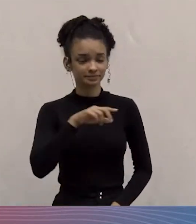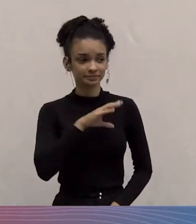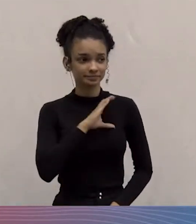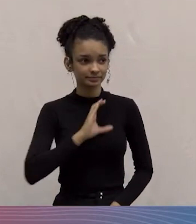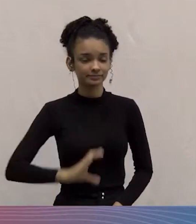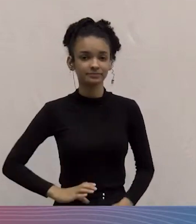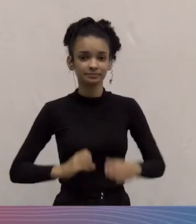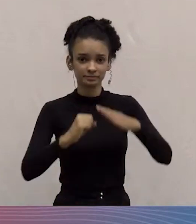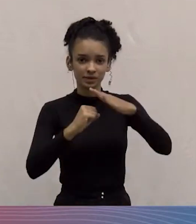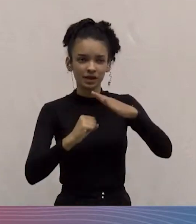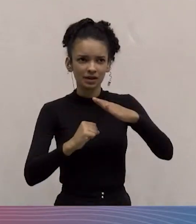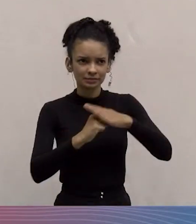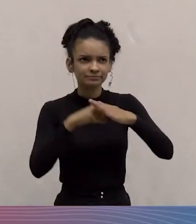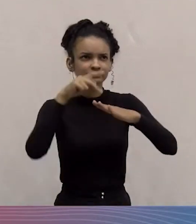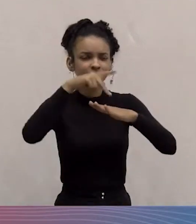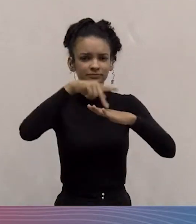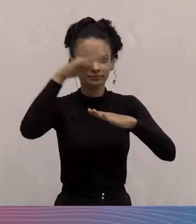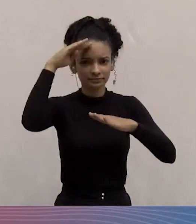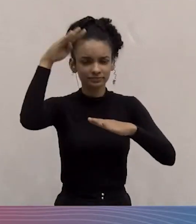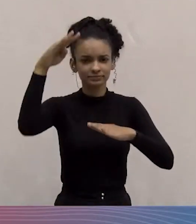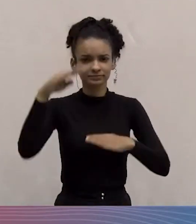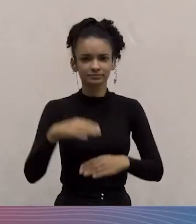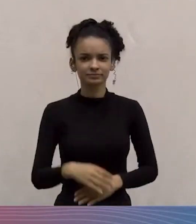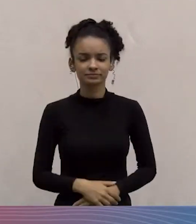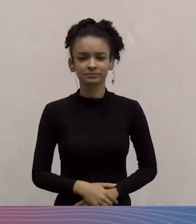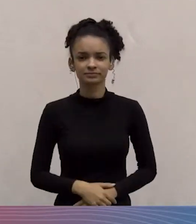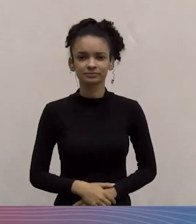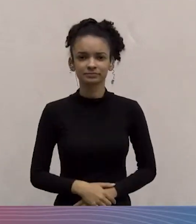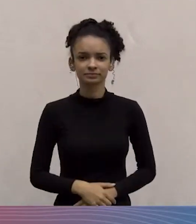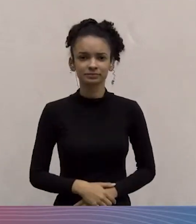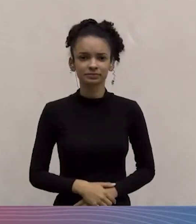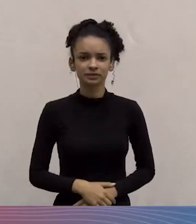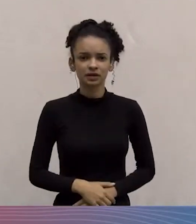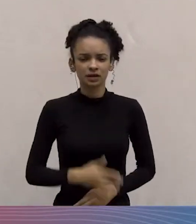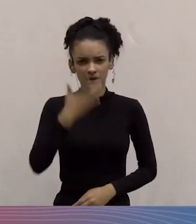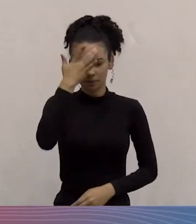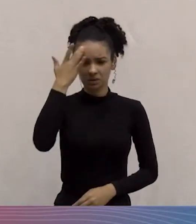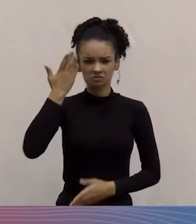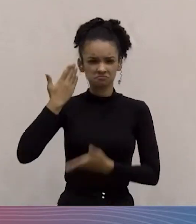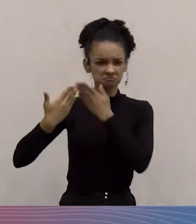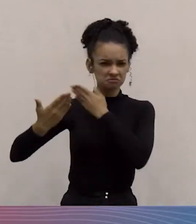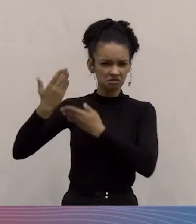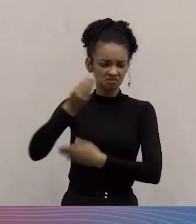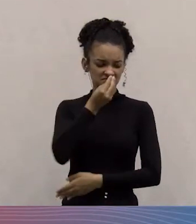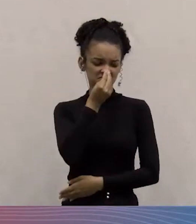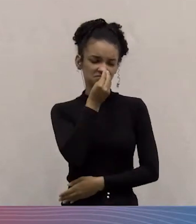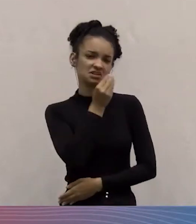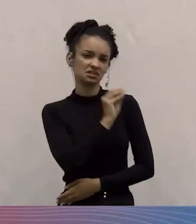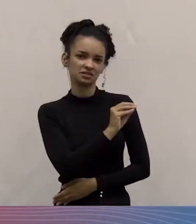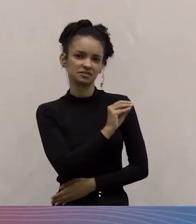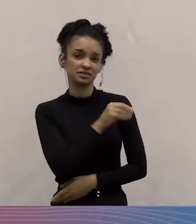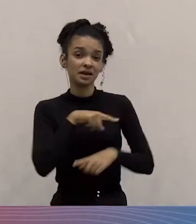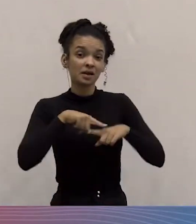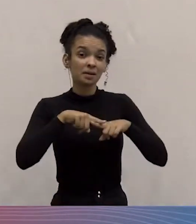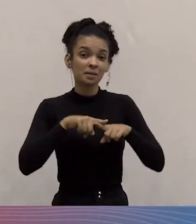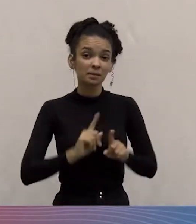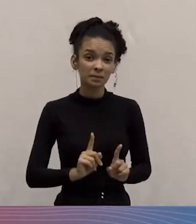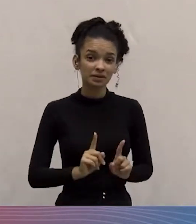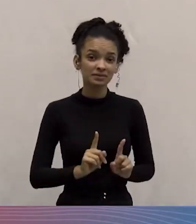angular, né? É a pedra angular que os construtores do Antigo Testamento rejeitaram. mas veio ser